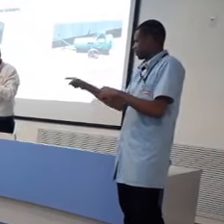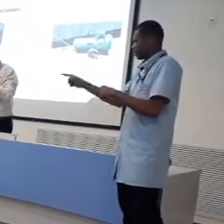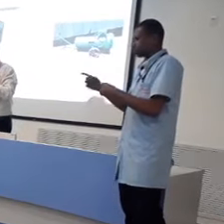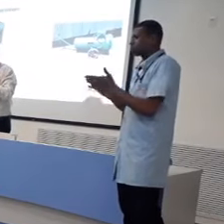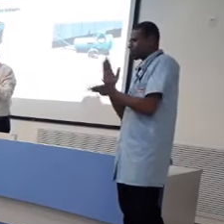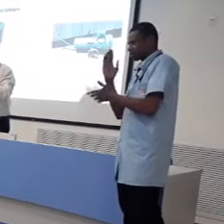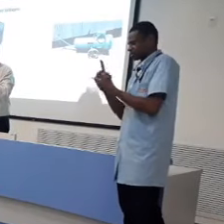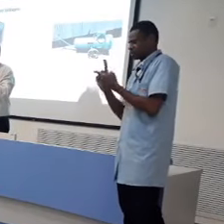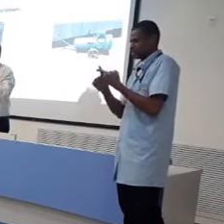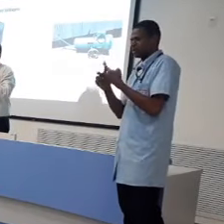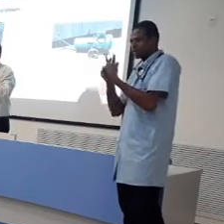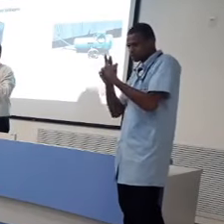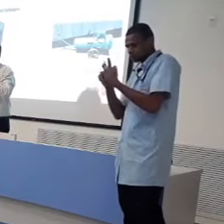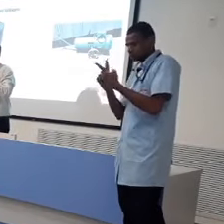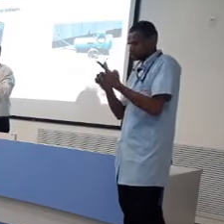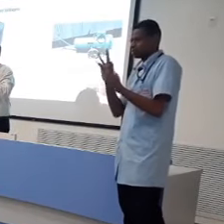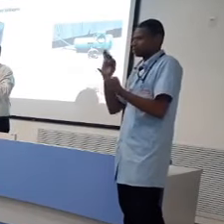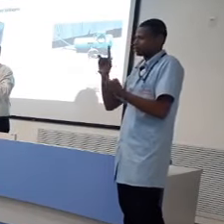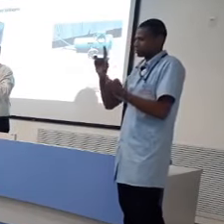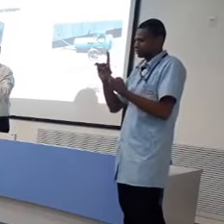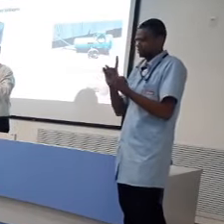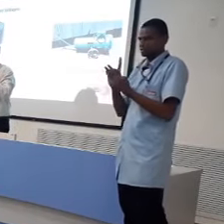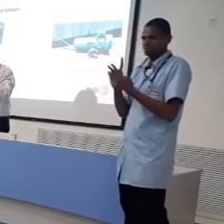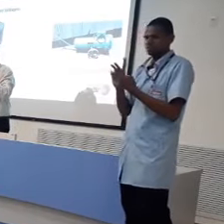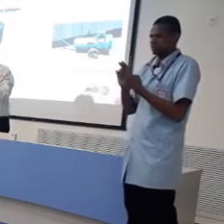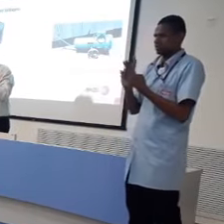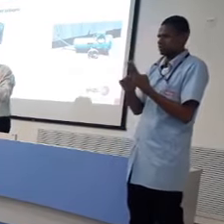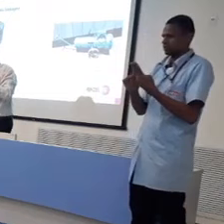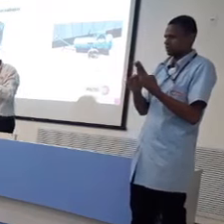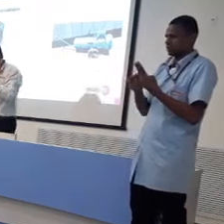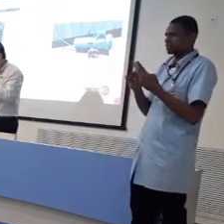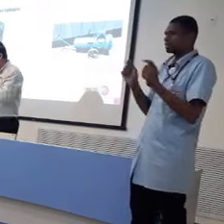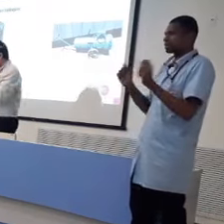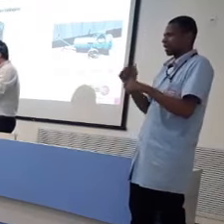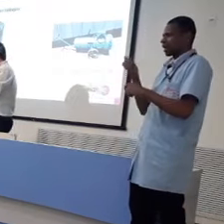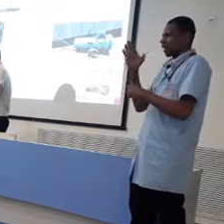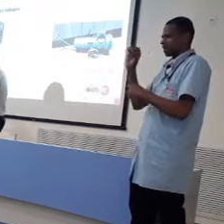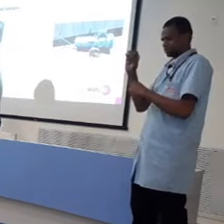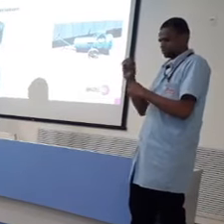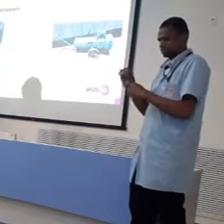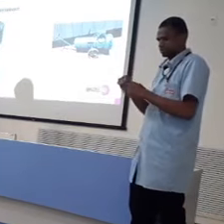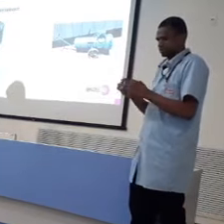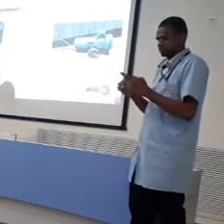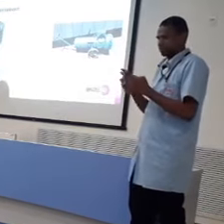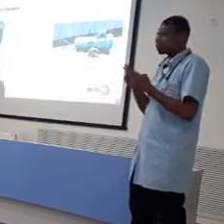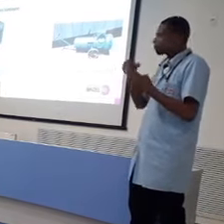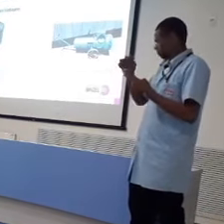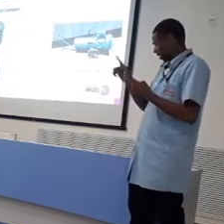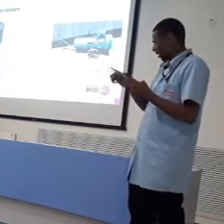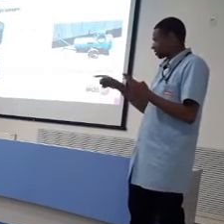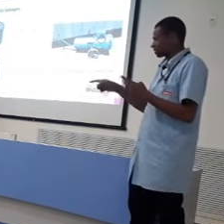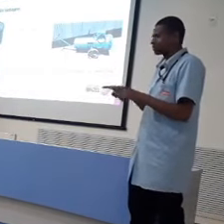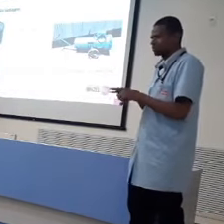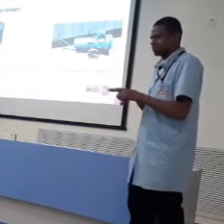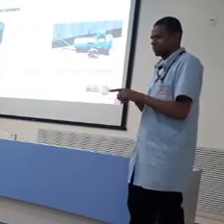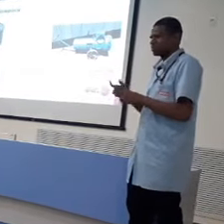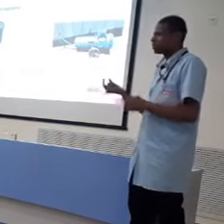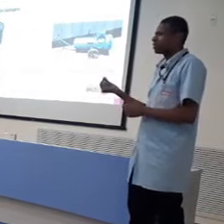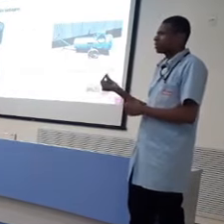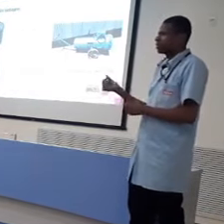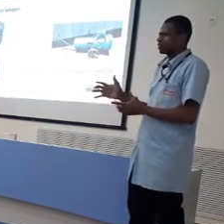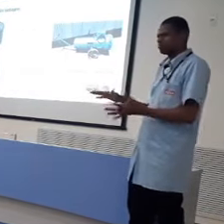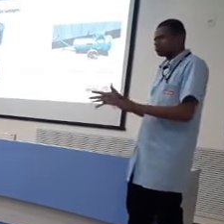facilidade, solda TIG, processo TIG para aço carbono também. E é uma máquina, pessoal, que tem um custo